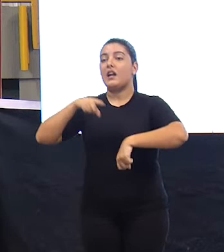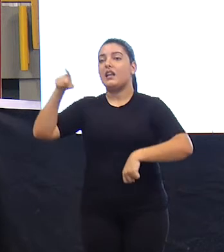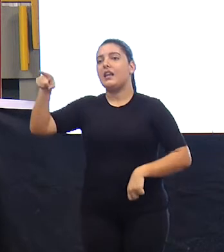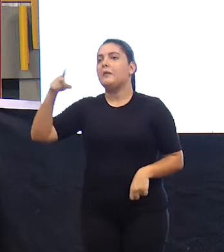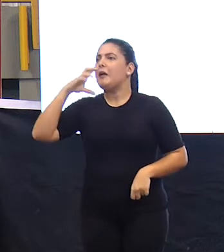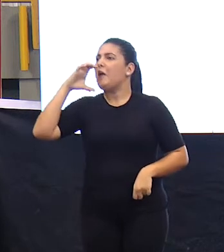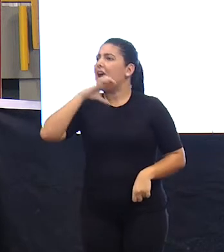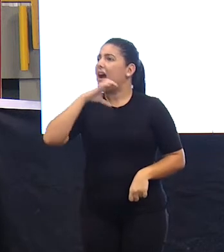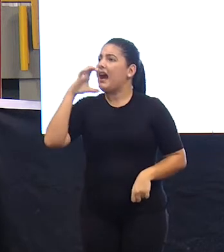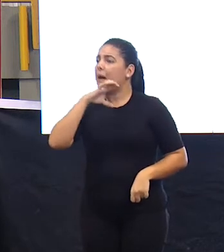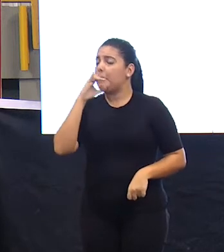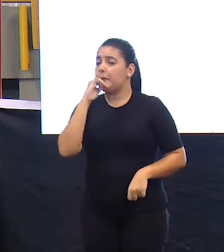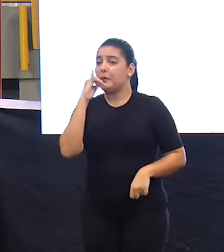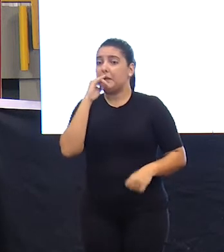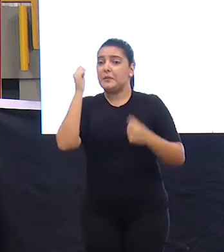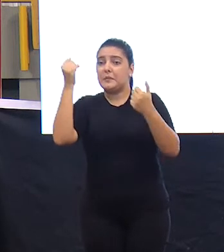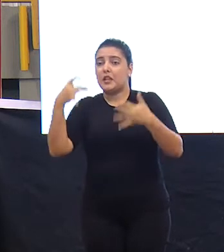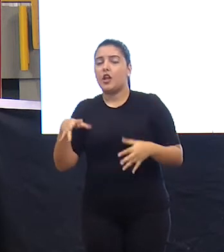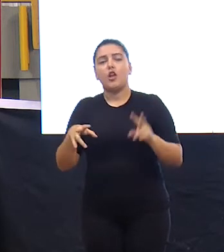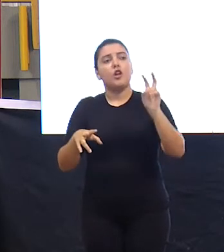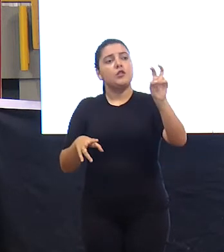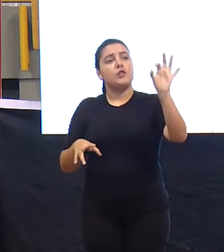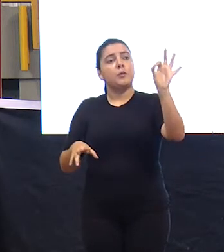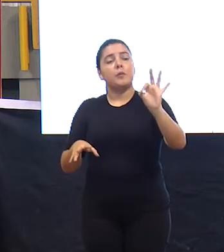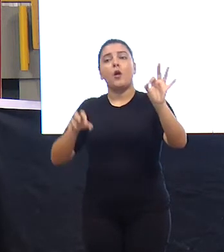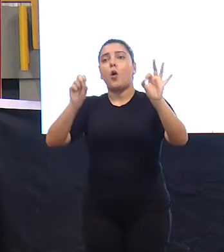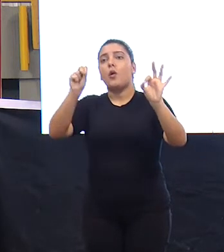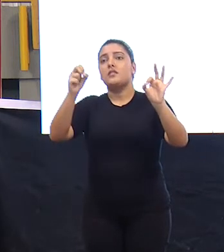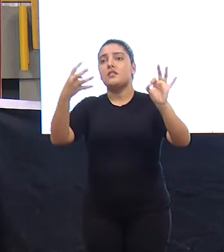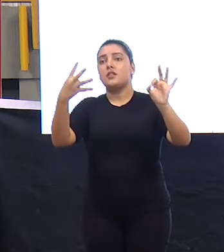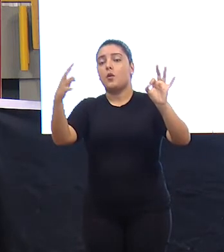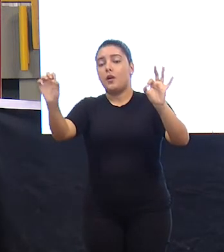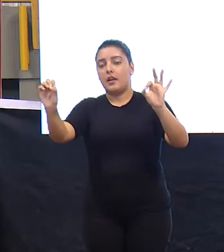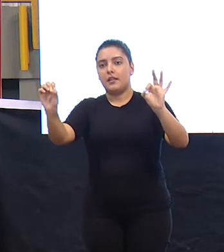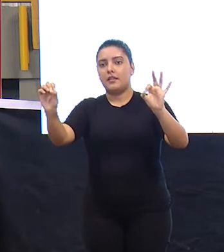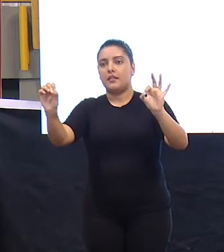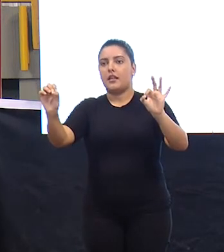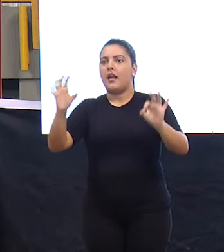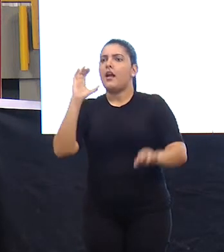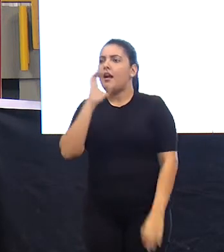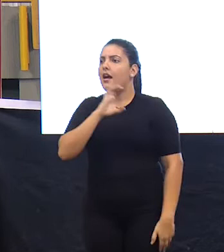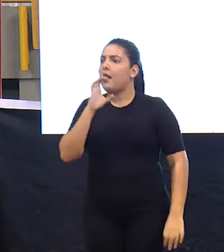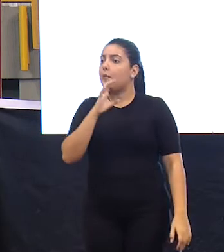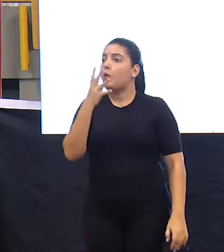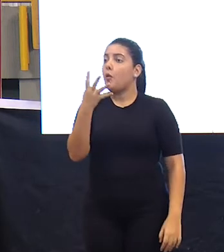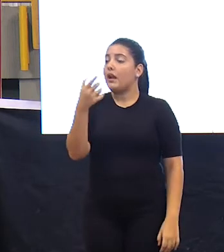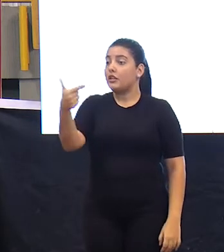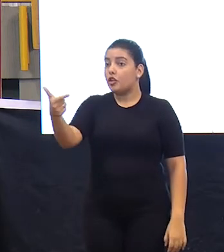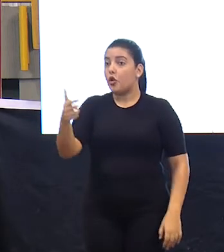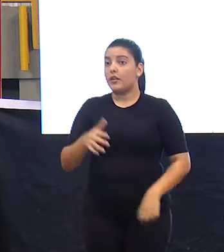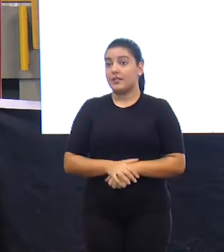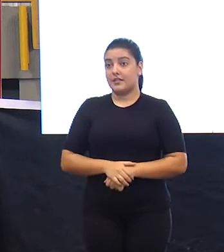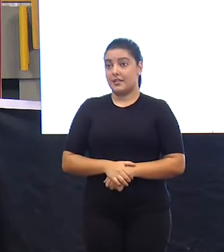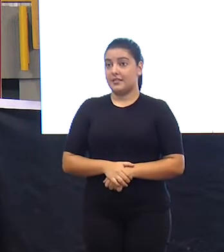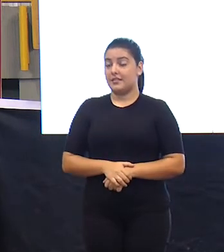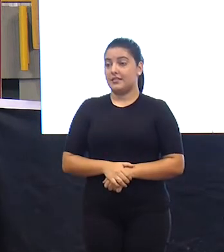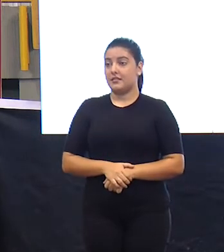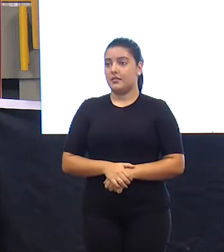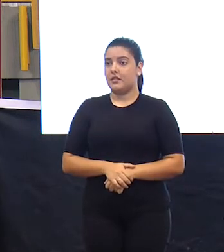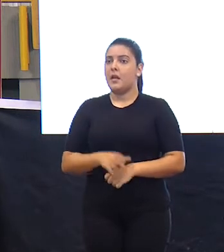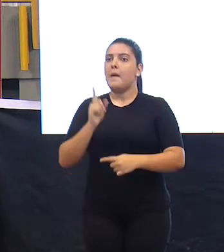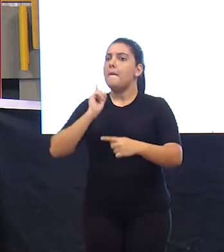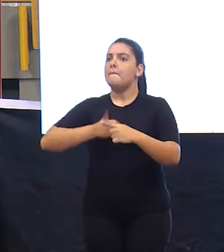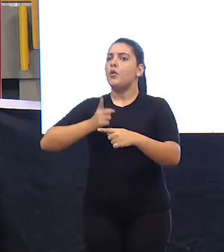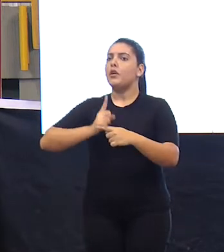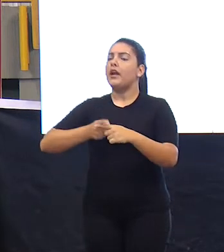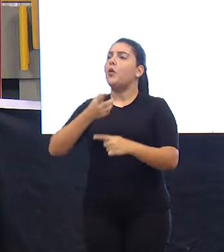tão rápido, quando eu disse 5% de 840, aí eu disse bem rápido, 42. Mas por